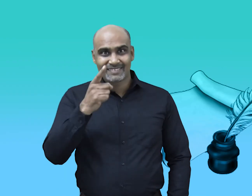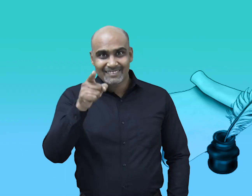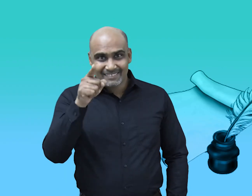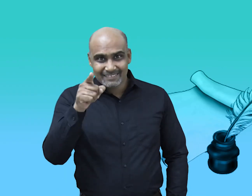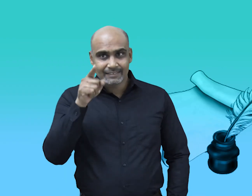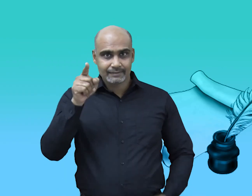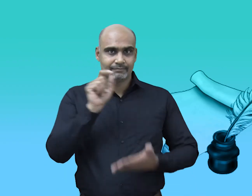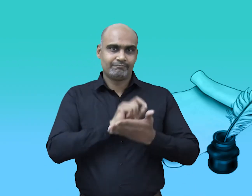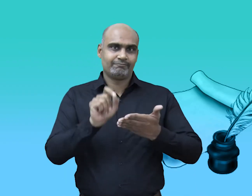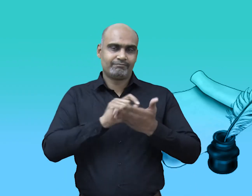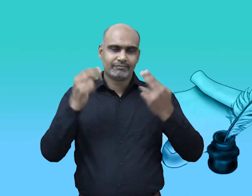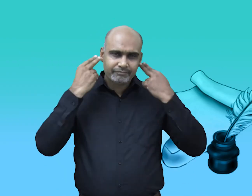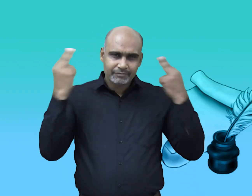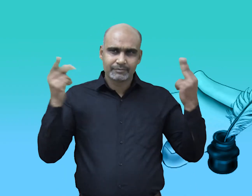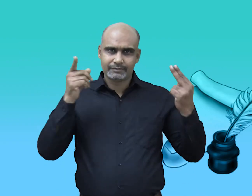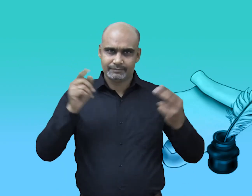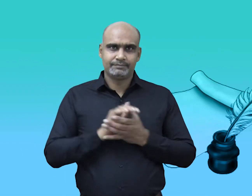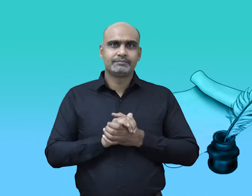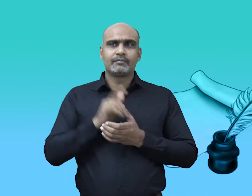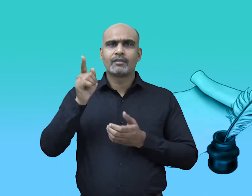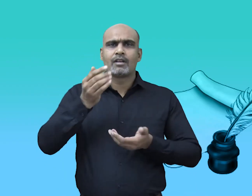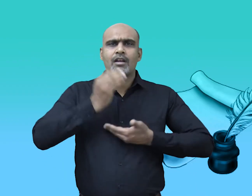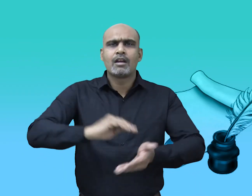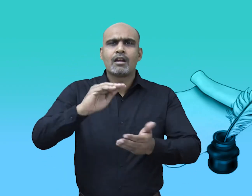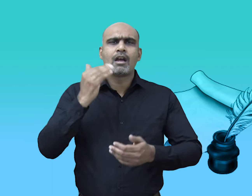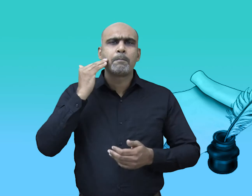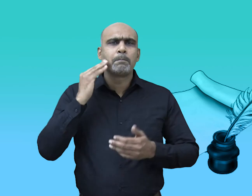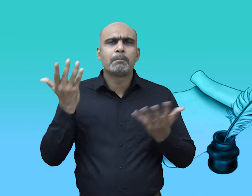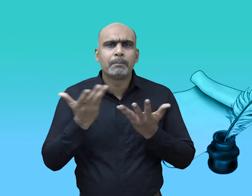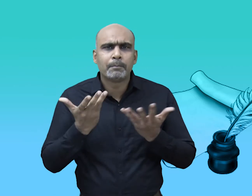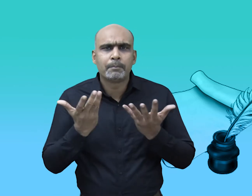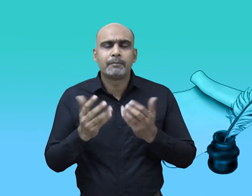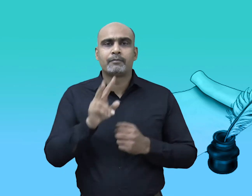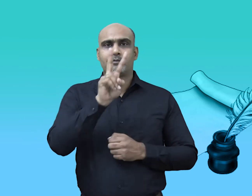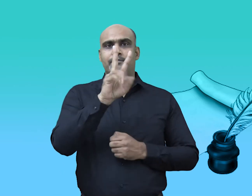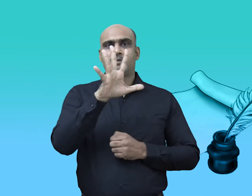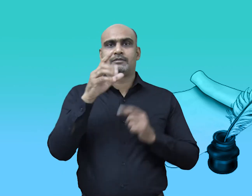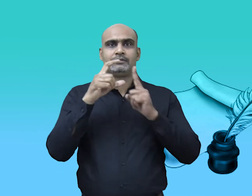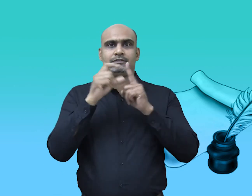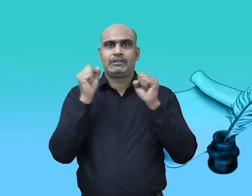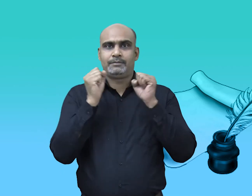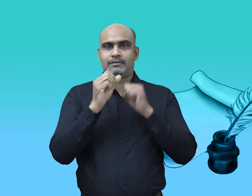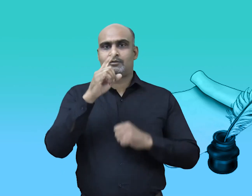ये हिंदी साहित्य के एक प्रसिद्ध कवि हैं। इनका जन्म 25 दिसंबर